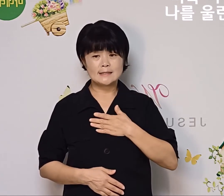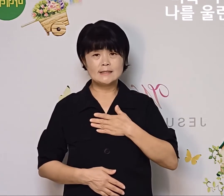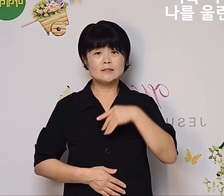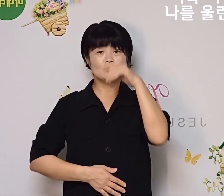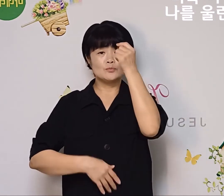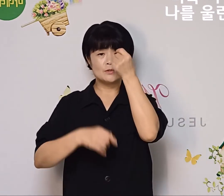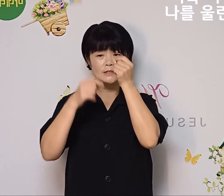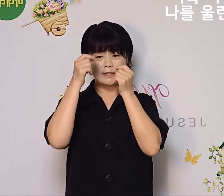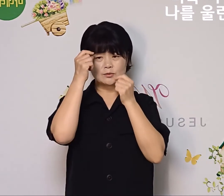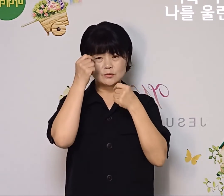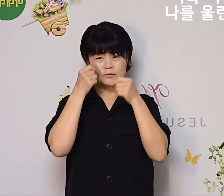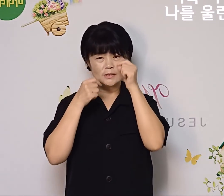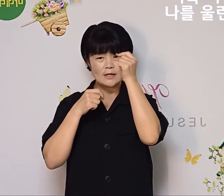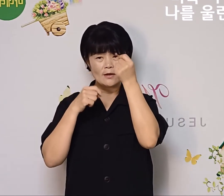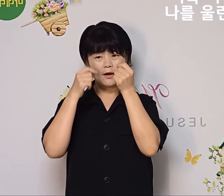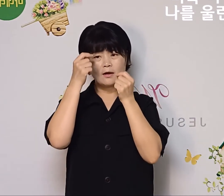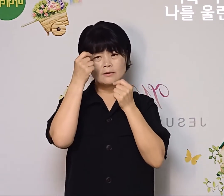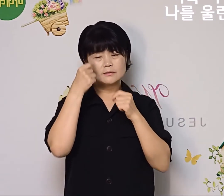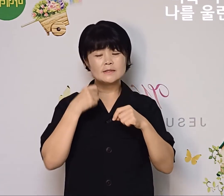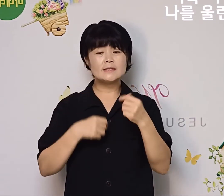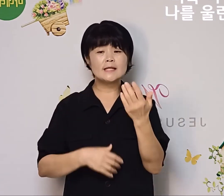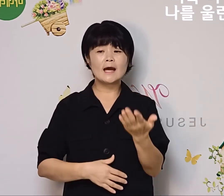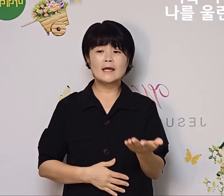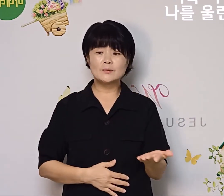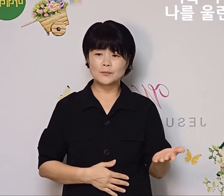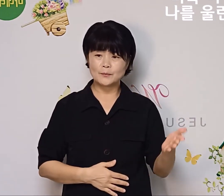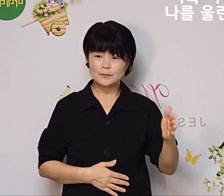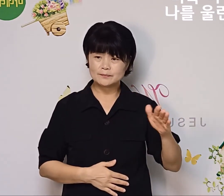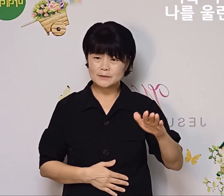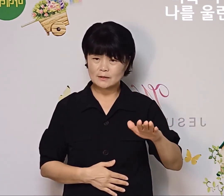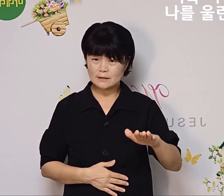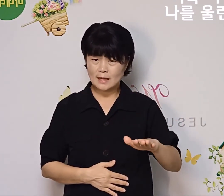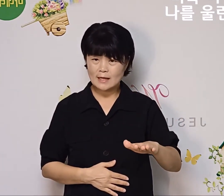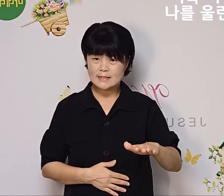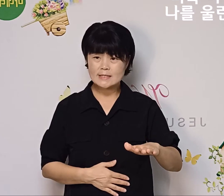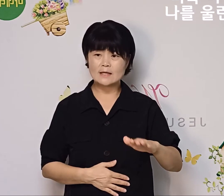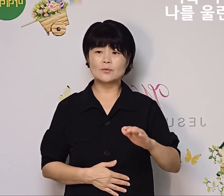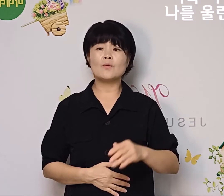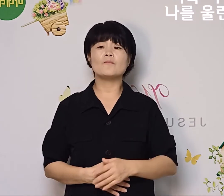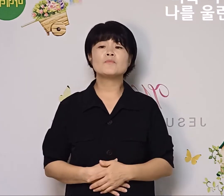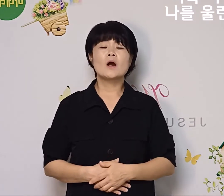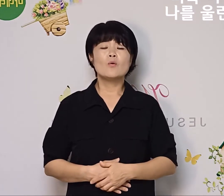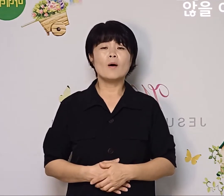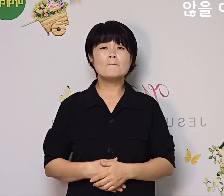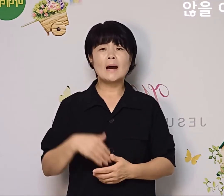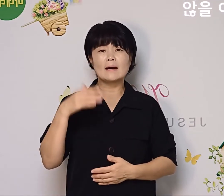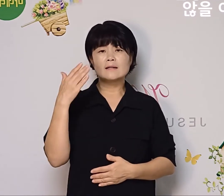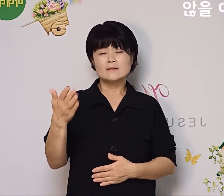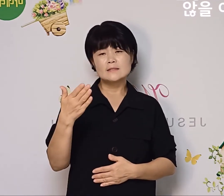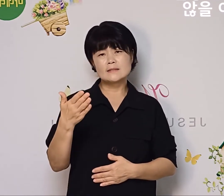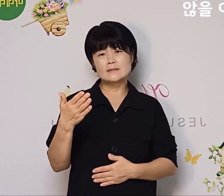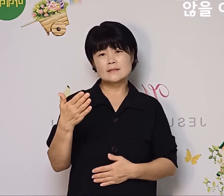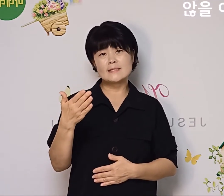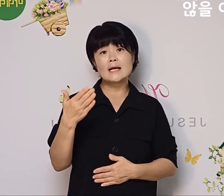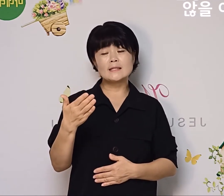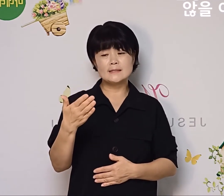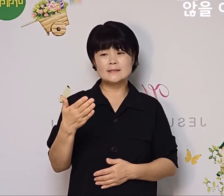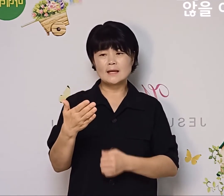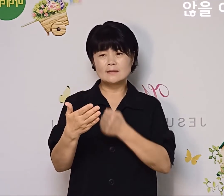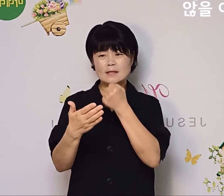나를 눈물을 양손으로 흘려요. 울린다 해도 그렇다 할지라도 원망 대상이 있는데 그